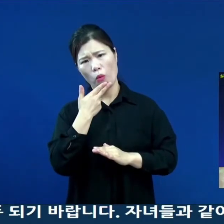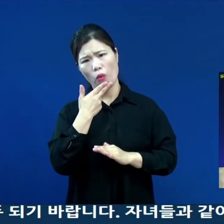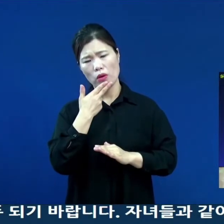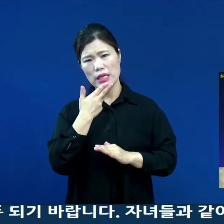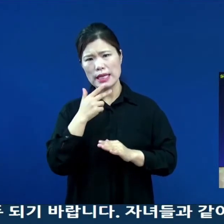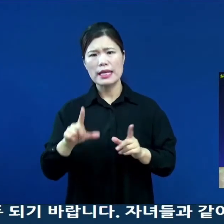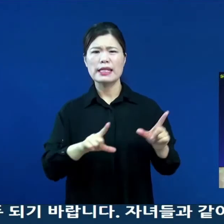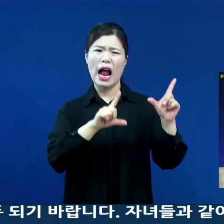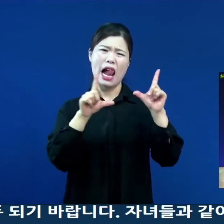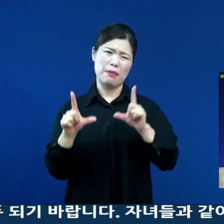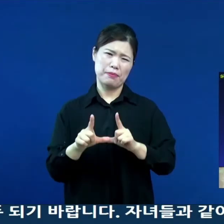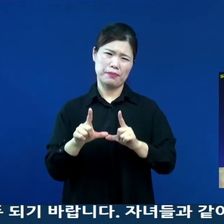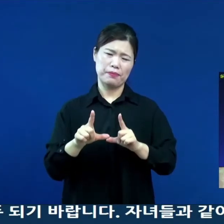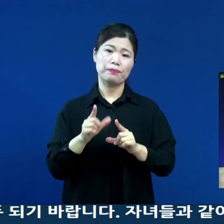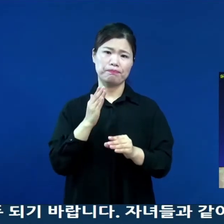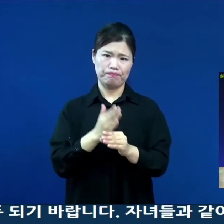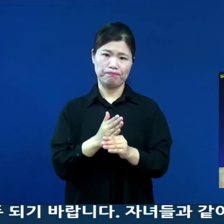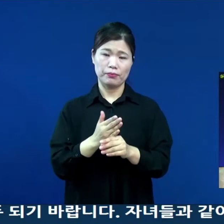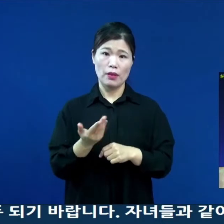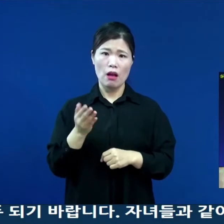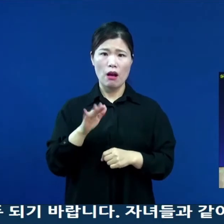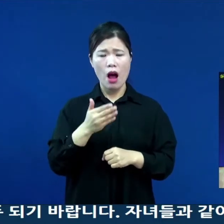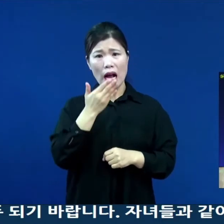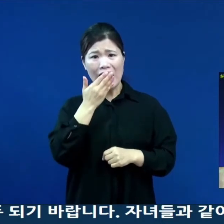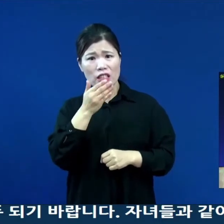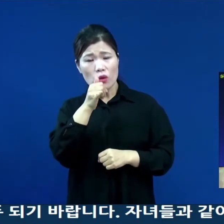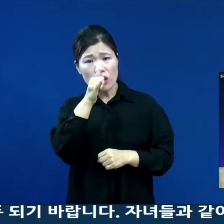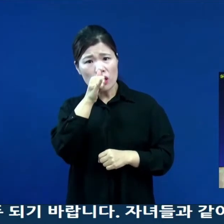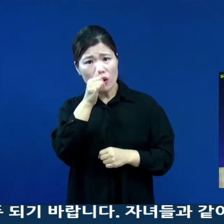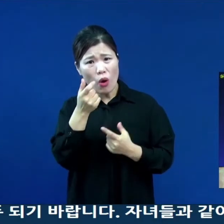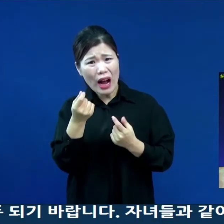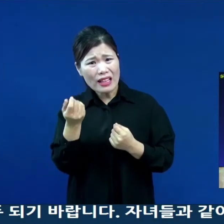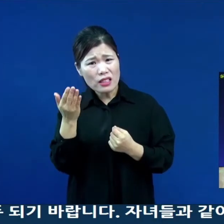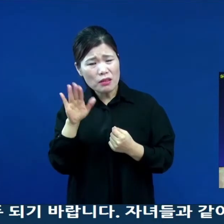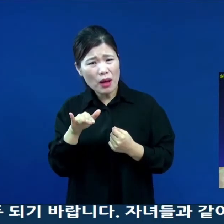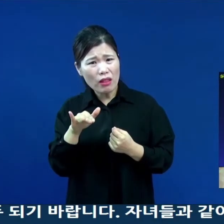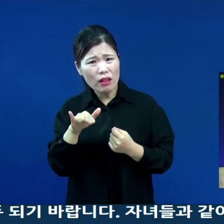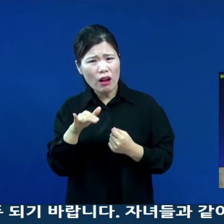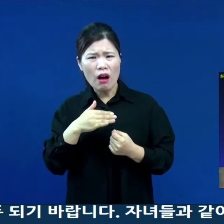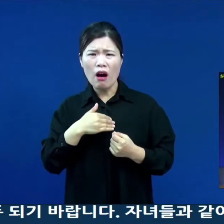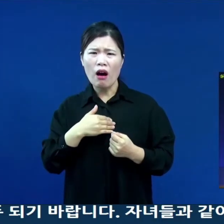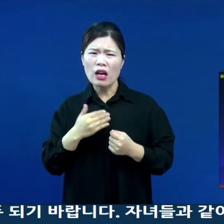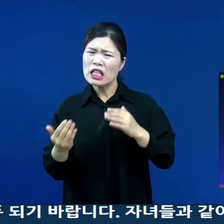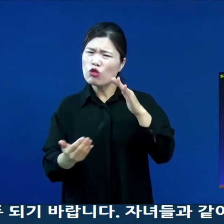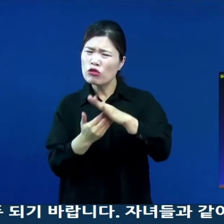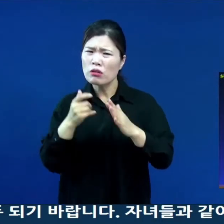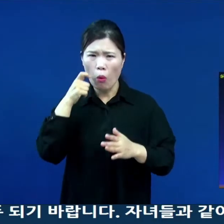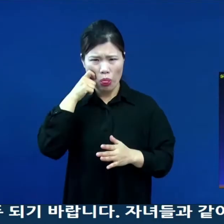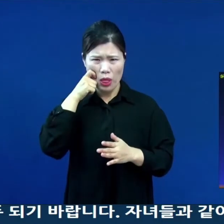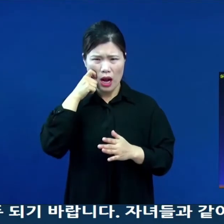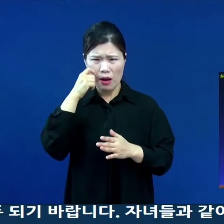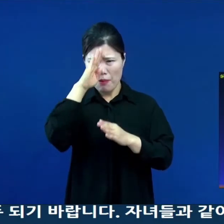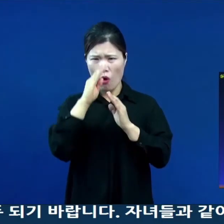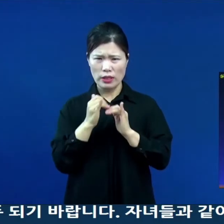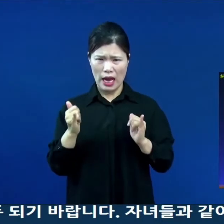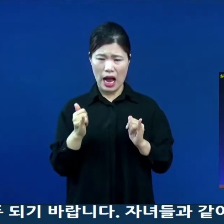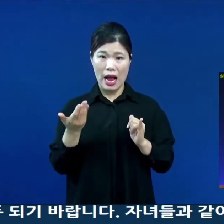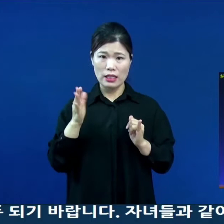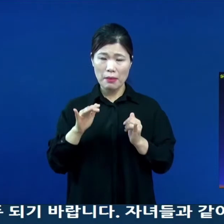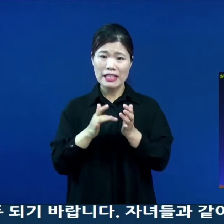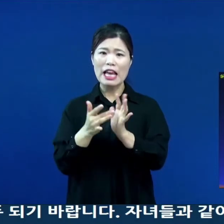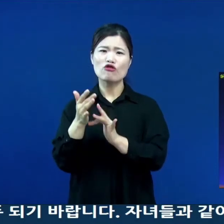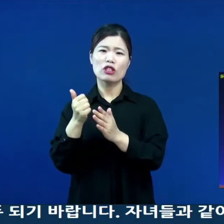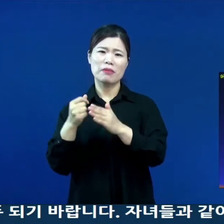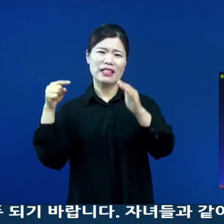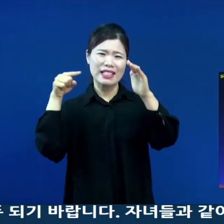자리에 있었습니다. 가능성이 있는 것 같은데 도저히 이룰 수 없는 삶의 환경이 있는 그에게 예수님이 찾아가셔서